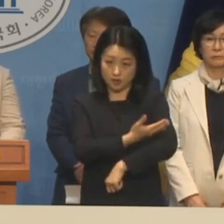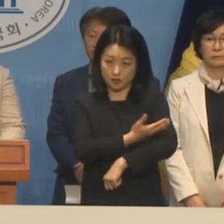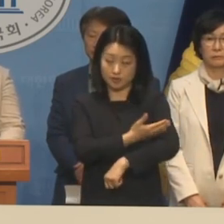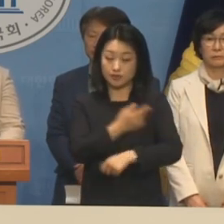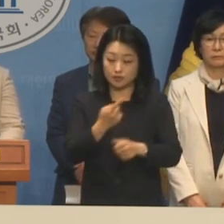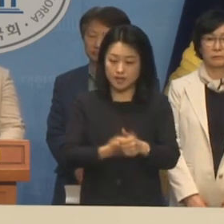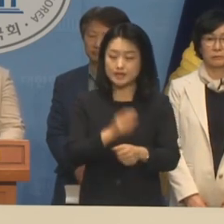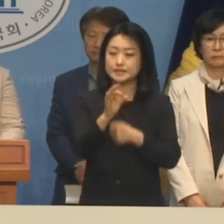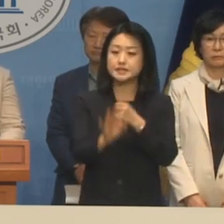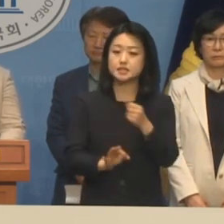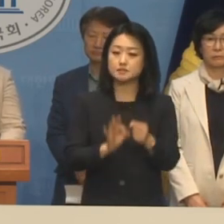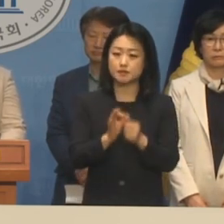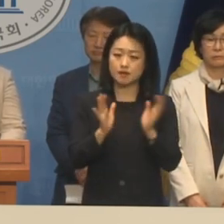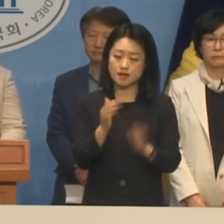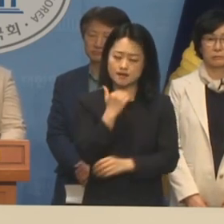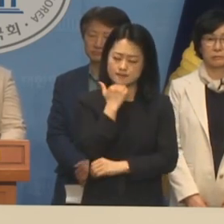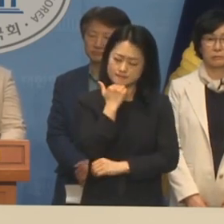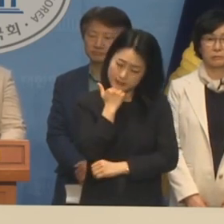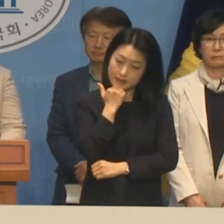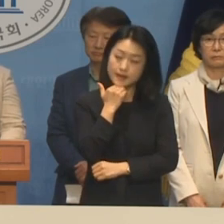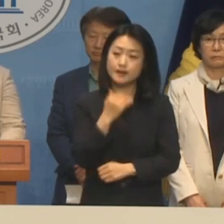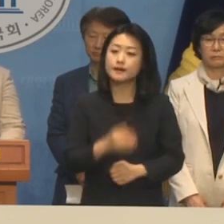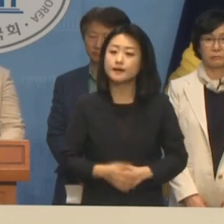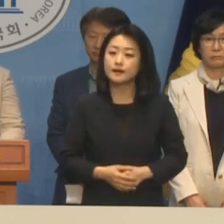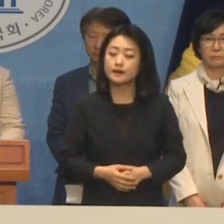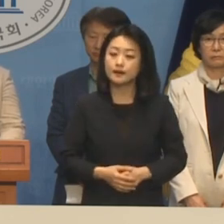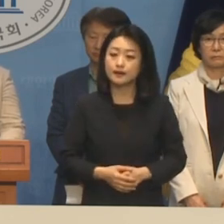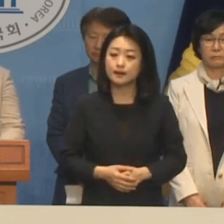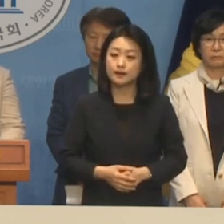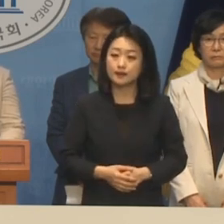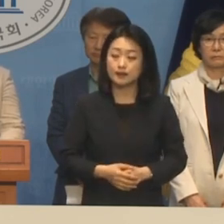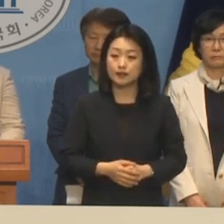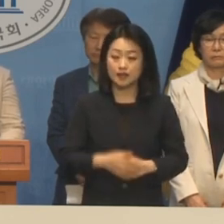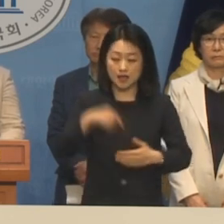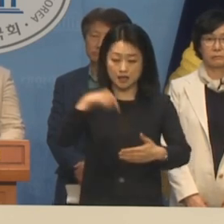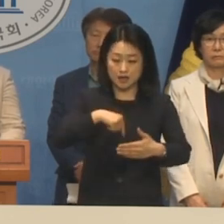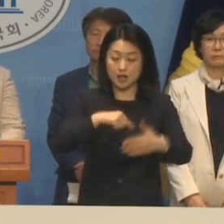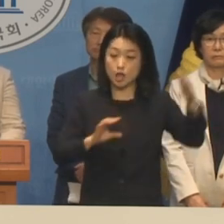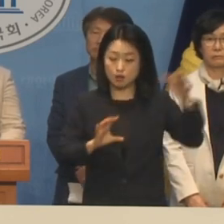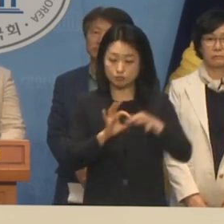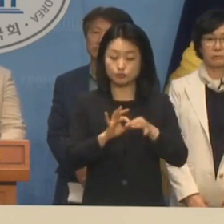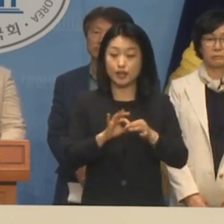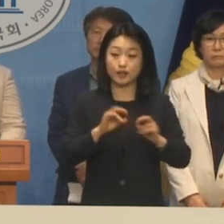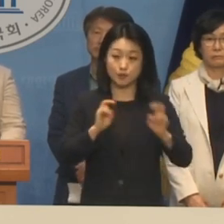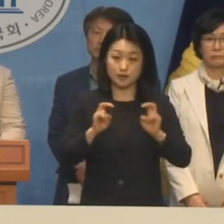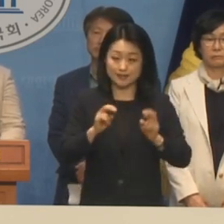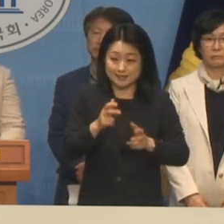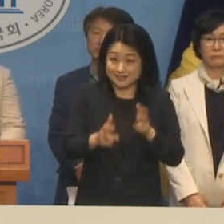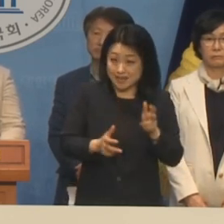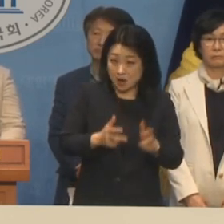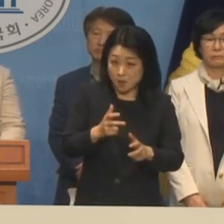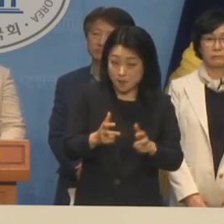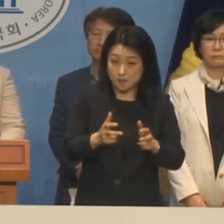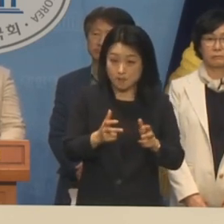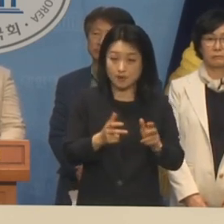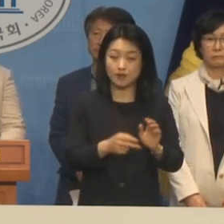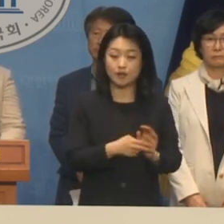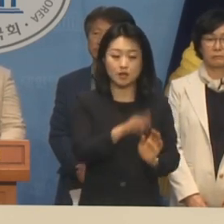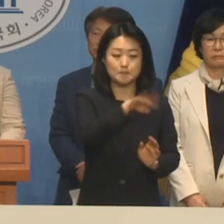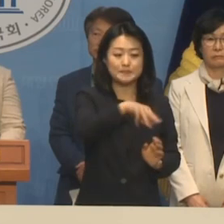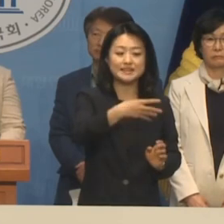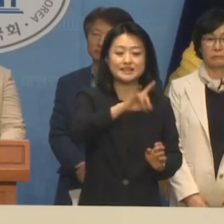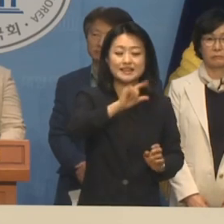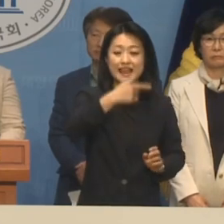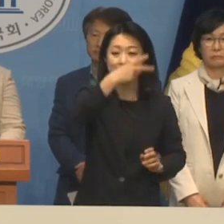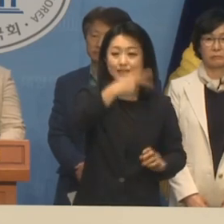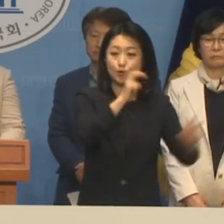10여 년의 세월이 흘렀다. 그 사이 국내 프랜차이즈 산업은 브랜드 수는